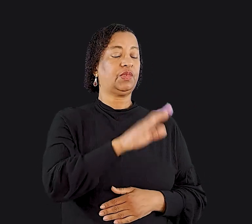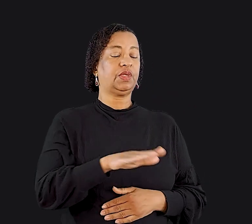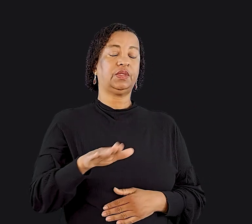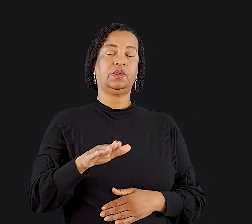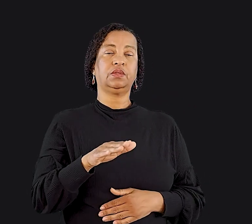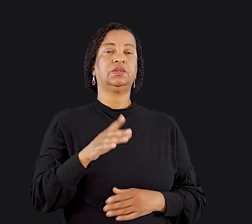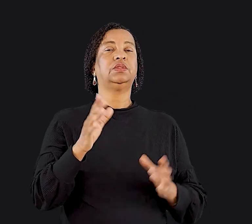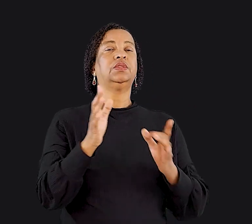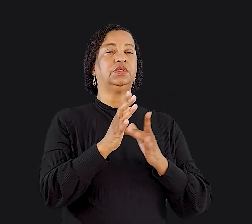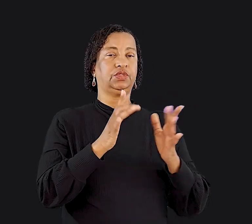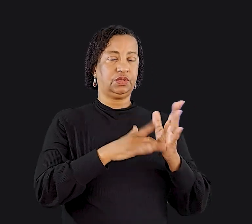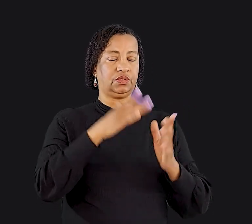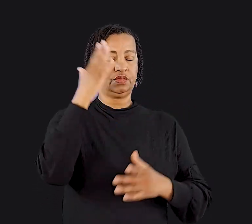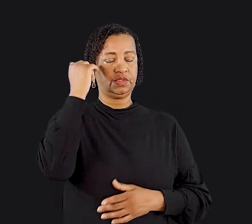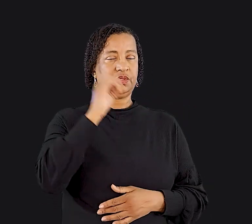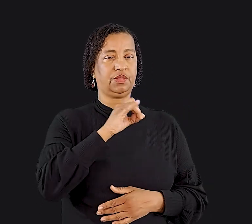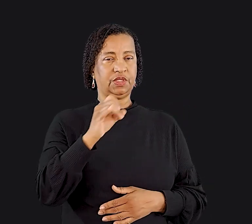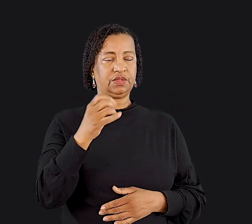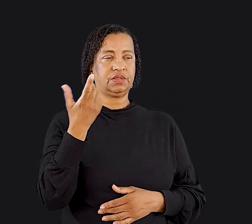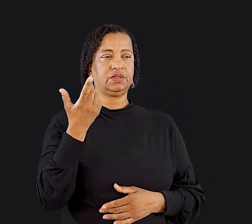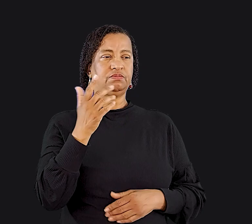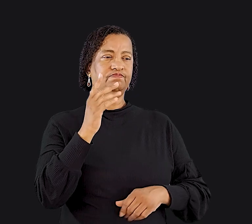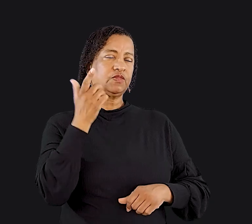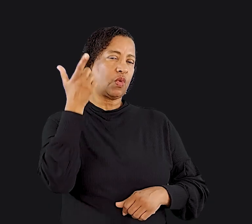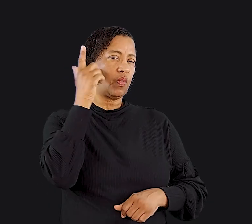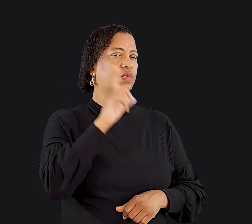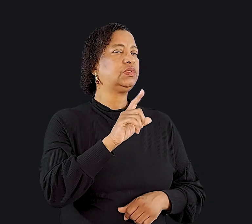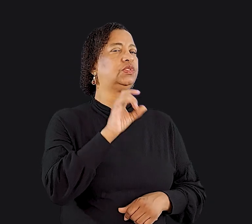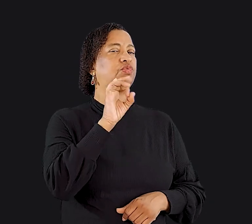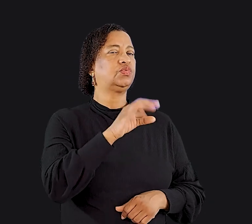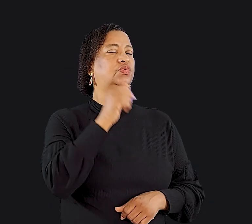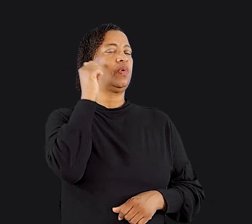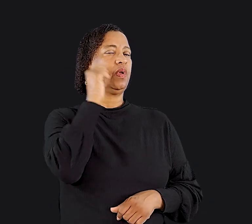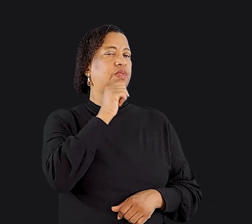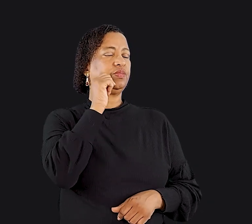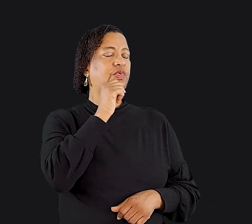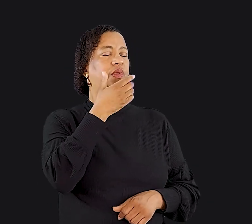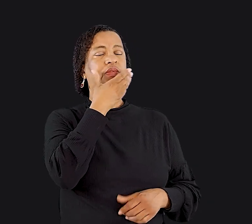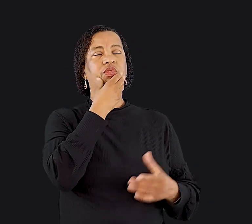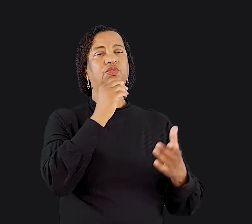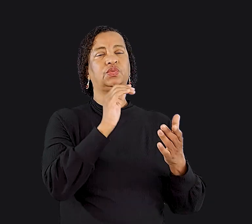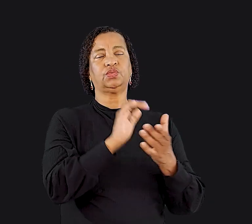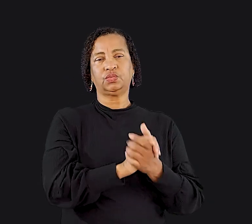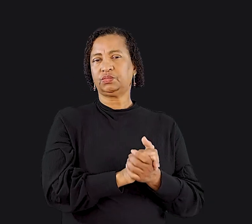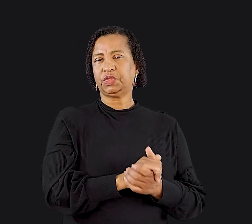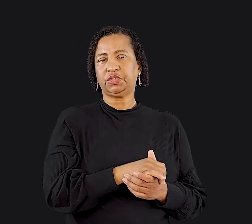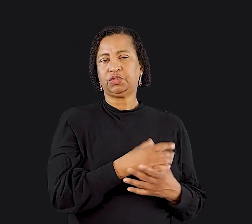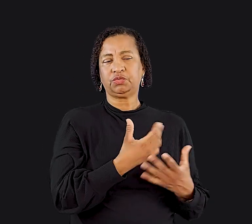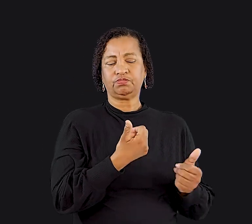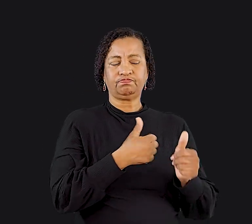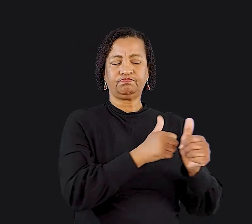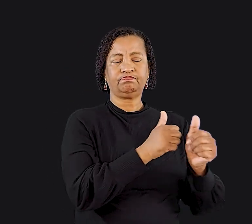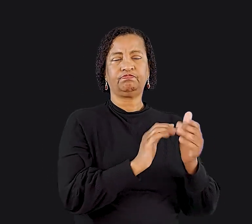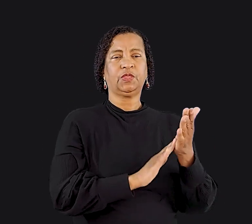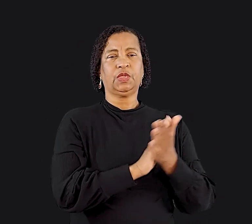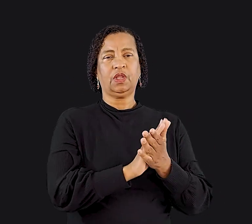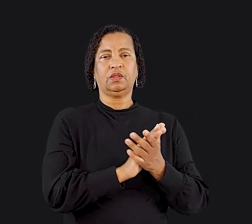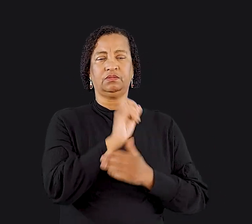crianças. Jesus também sabia que se alcançasse apenas as mulheres, seus maridos provavelmente não as seguiriam. No